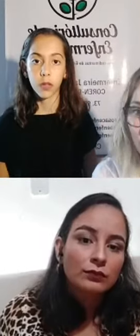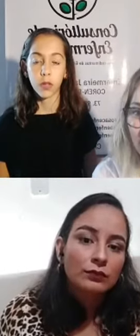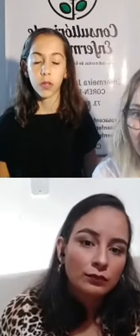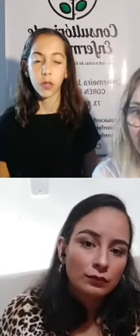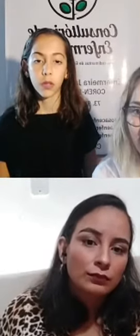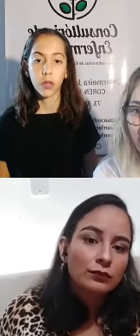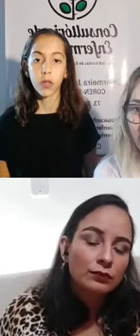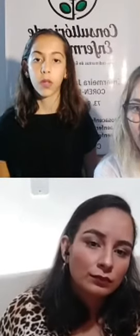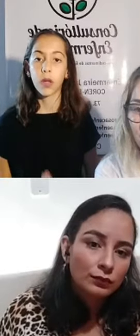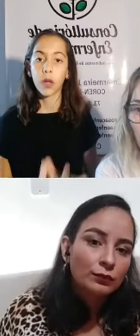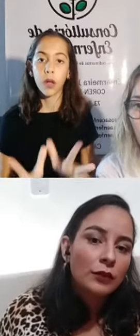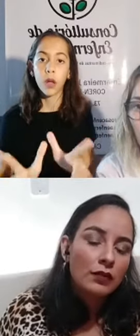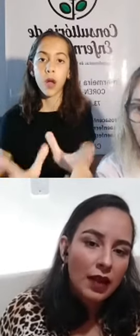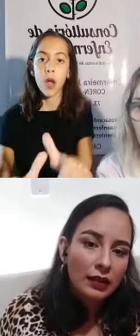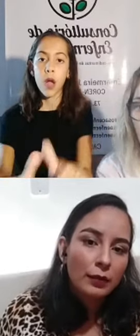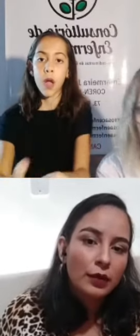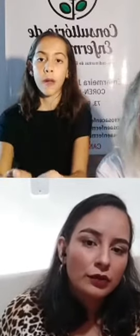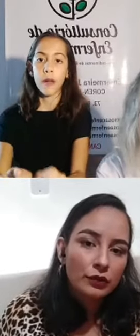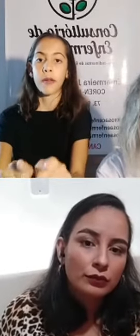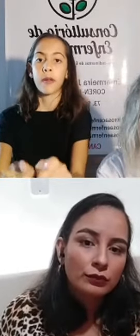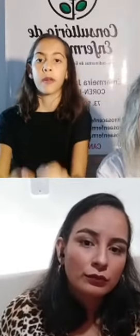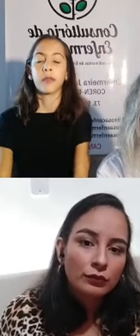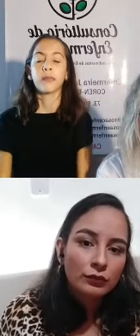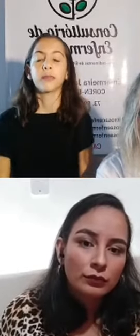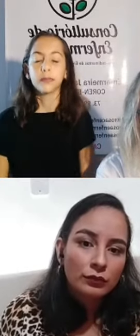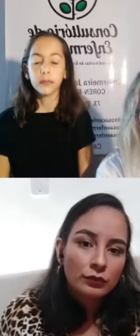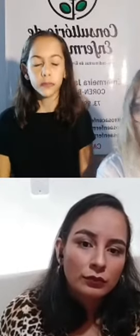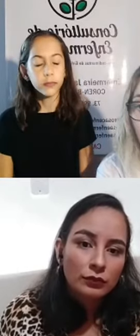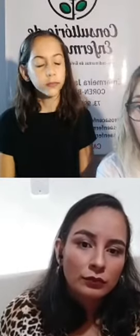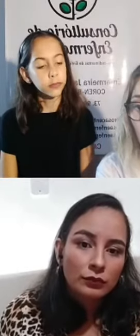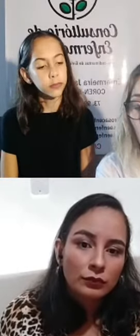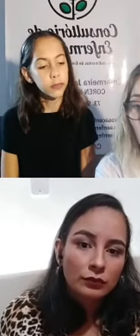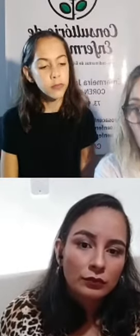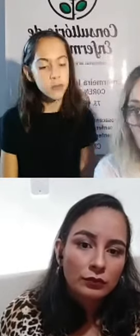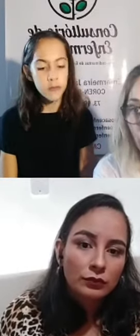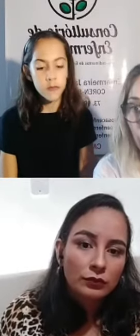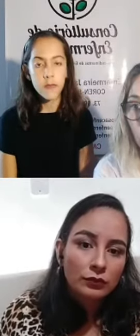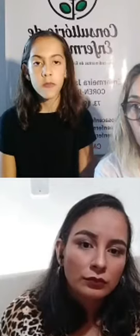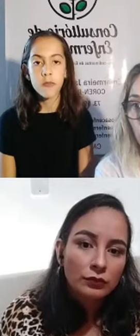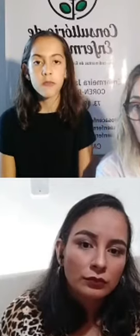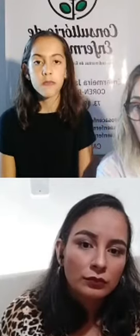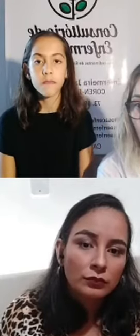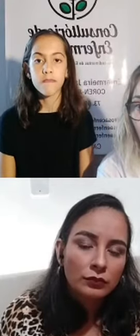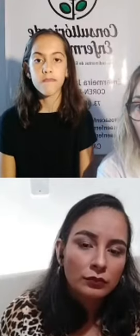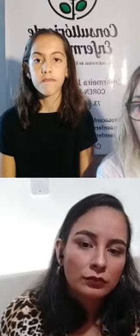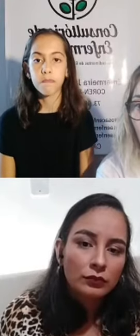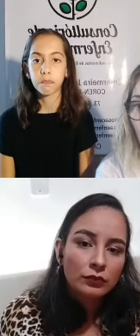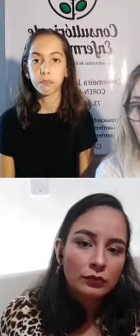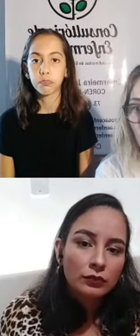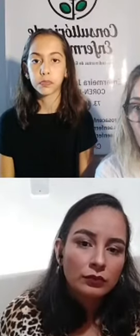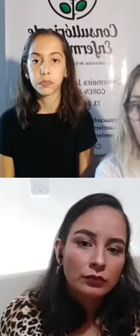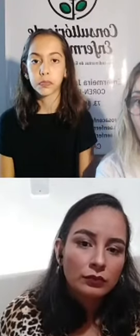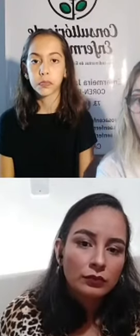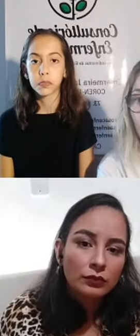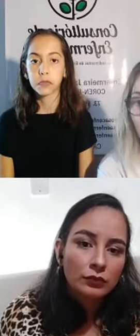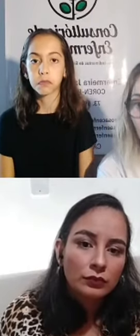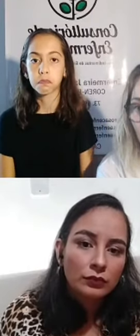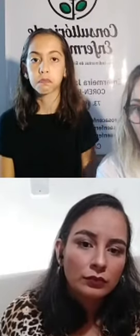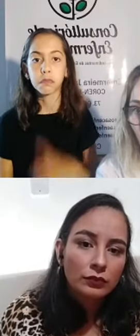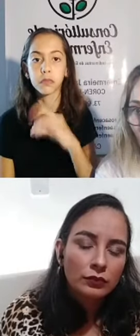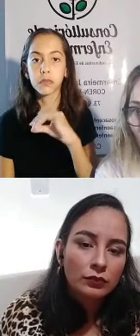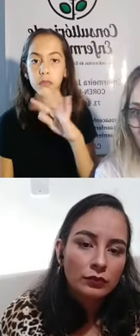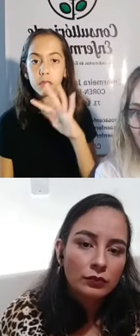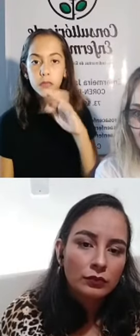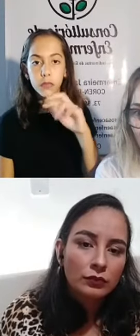todos, né? Então, realmente Exatamente. é difícil. Diferente um pouco do perfil do particular, por conta da realidade